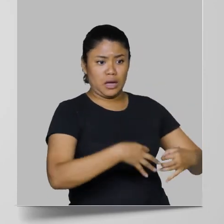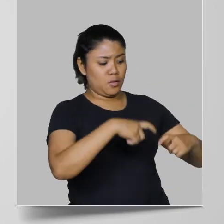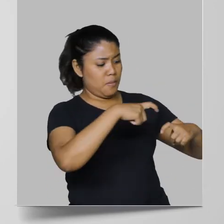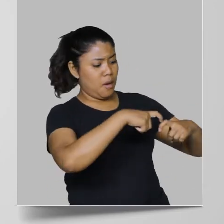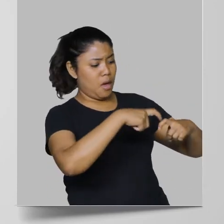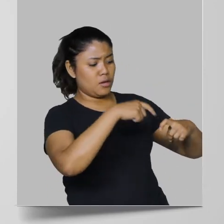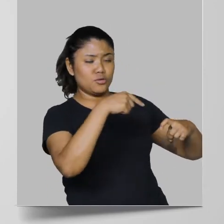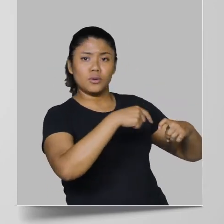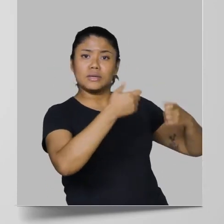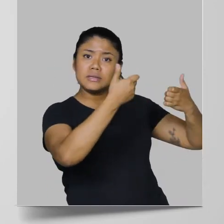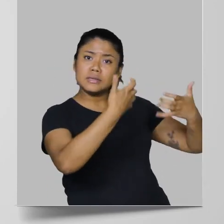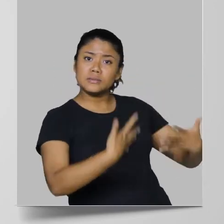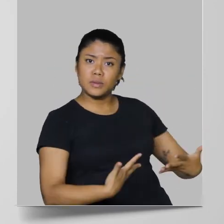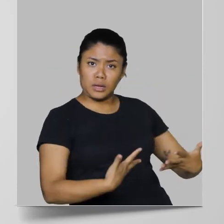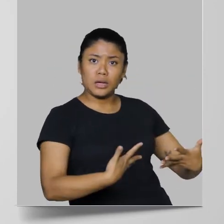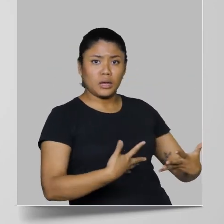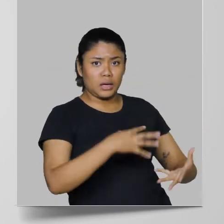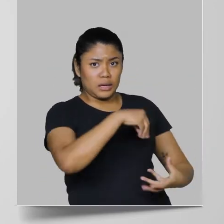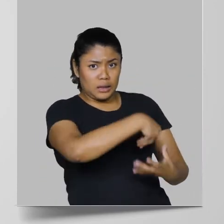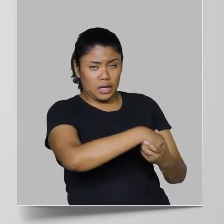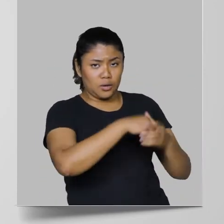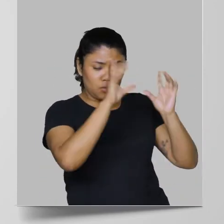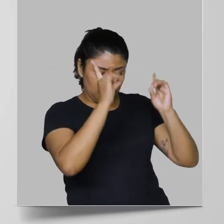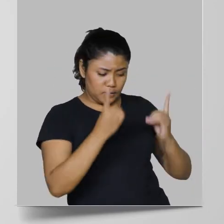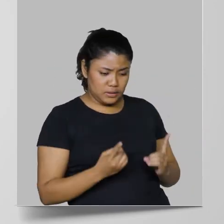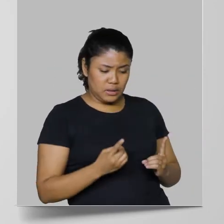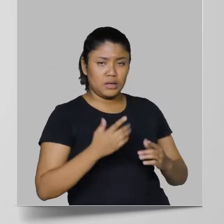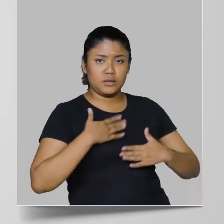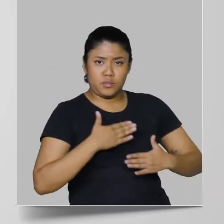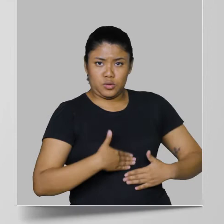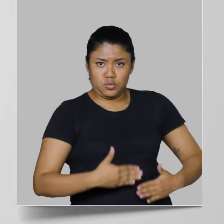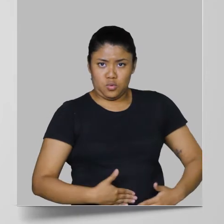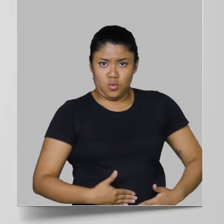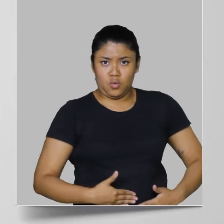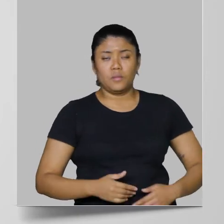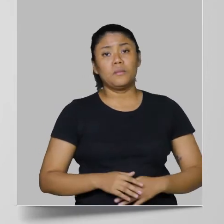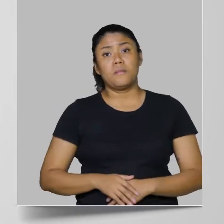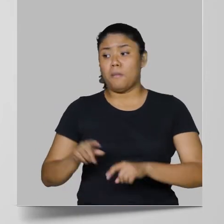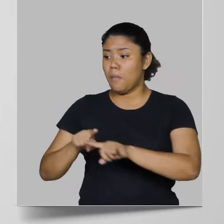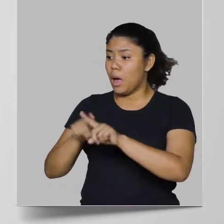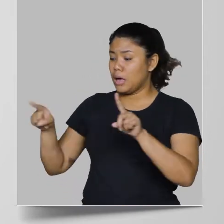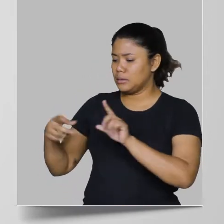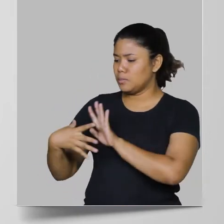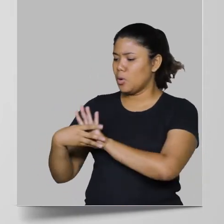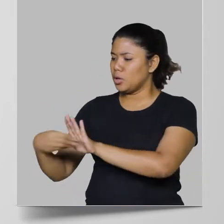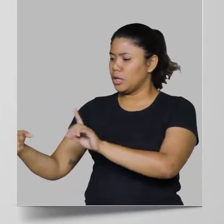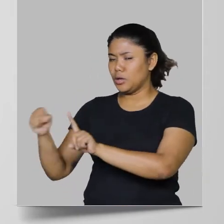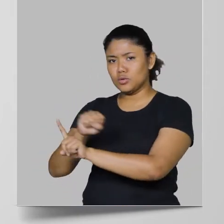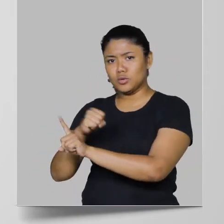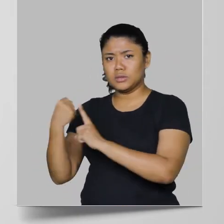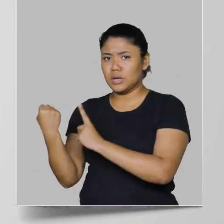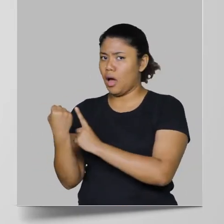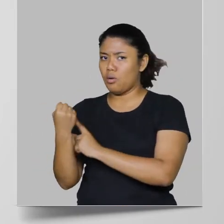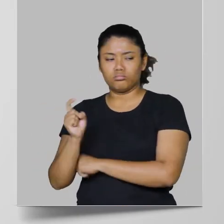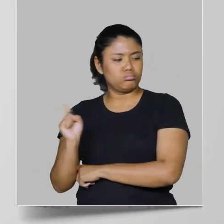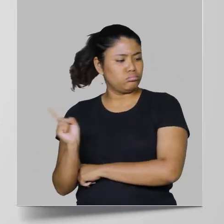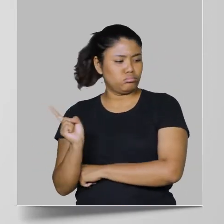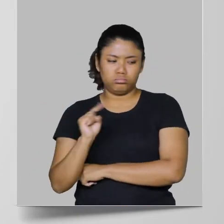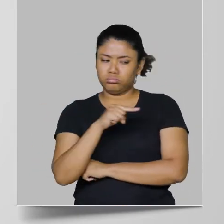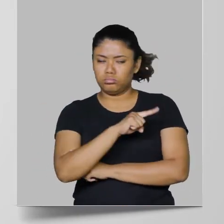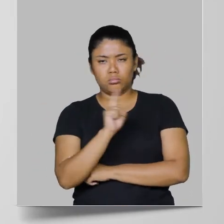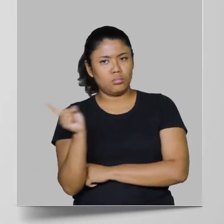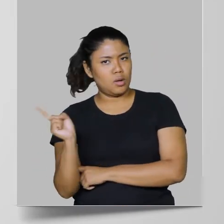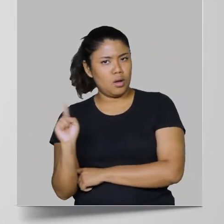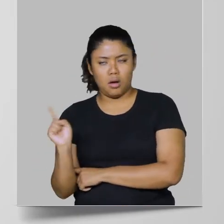reabilitado. Então o roteiro médico vai dizer isso, a deficiência está no corpo da pessoa. E o roteiro social vai dizer